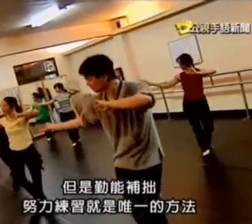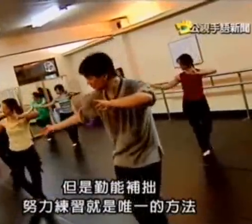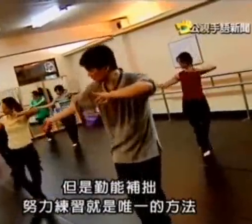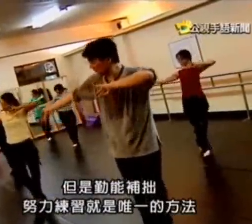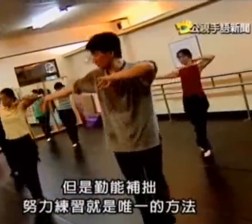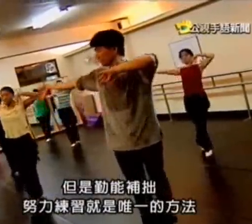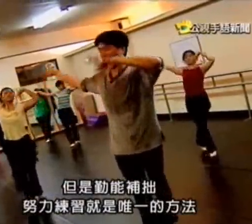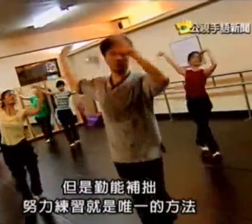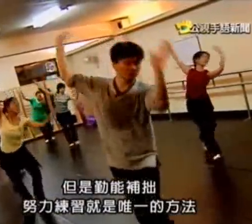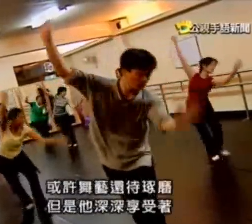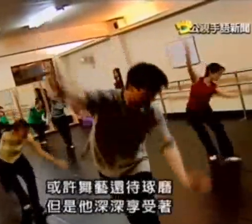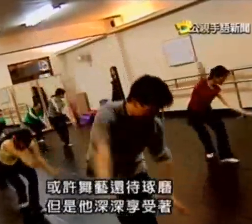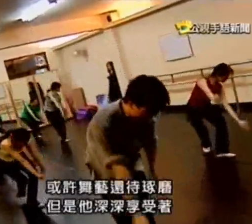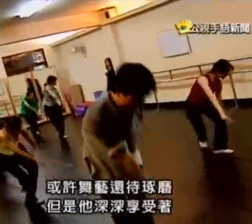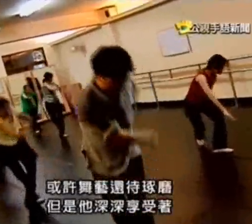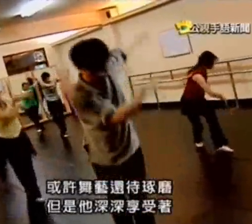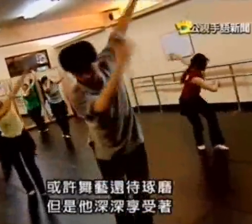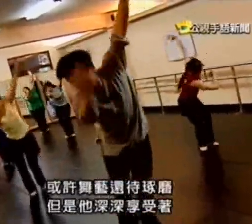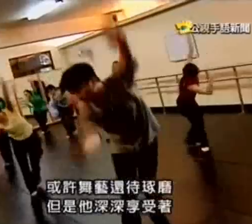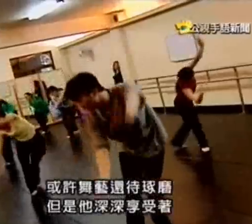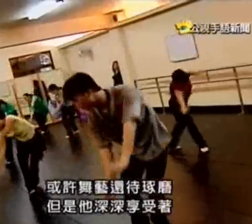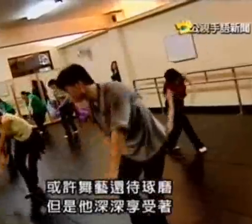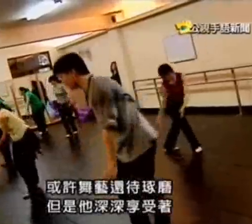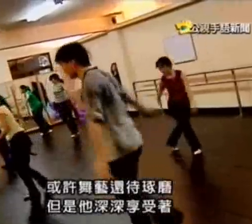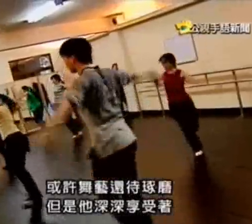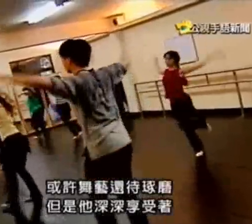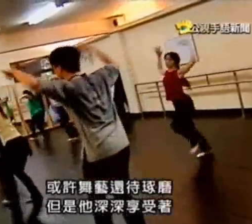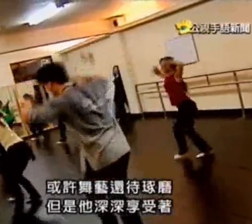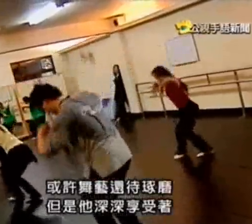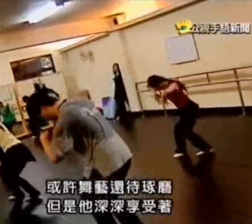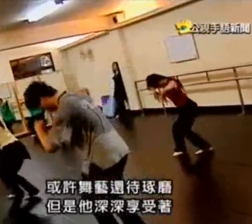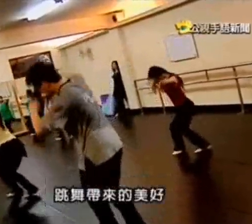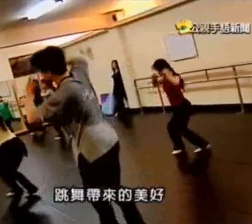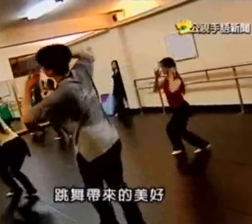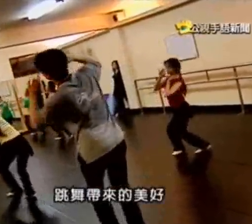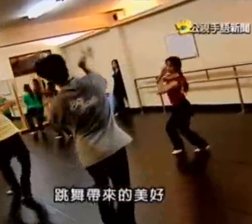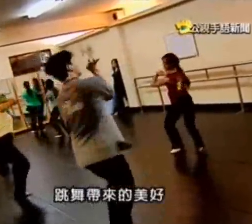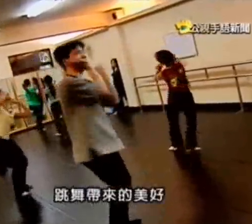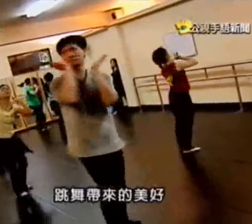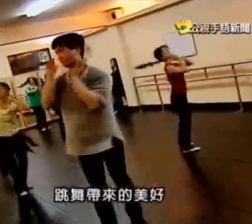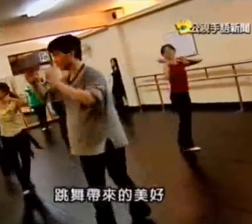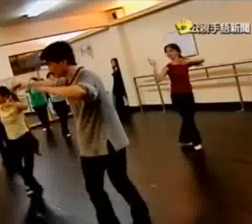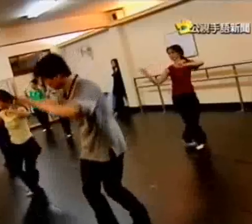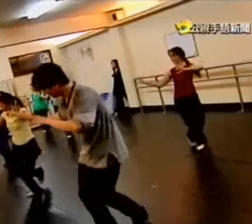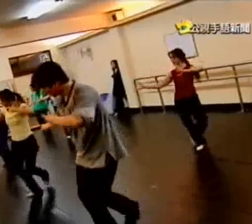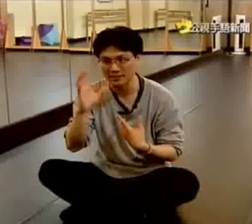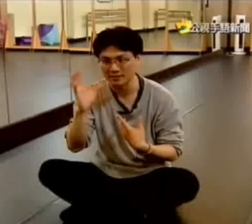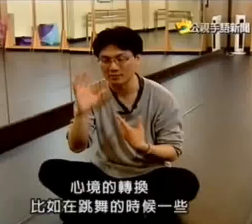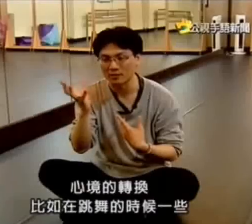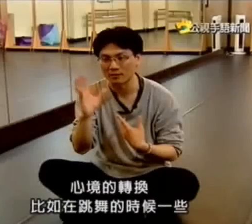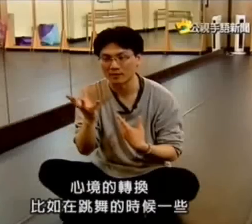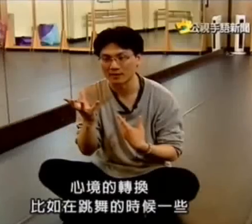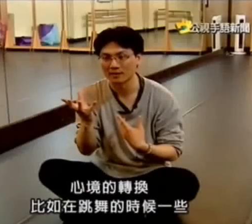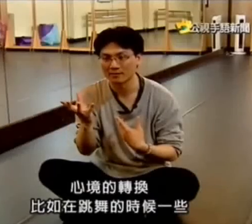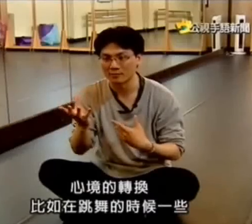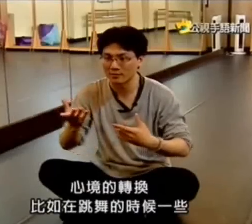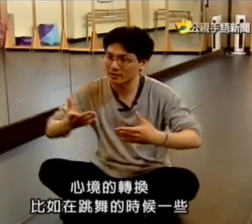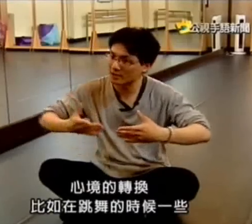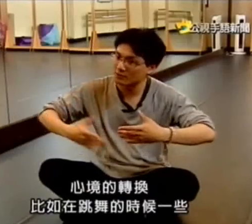唯一的方法。或许武艺还待琢磨，但是他深深享受着跳舞带来的美好。 从心境的转换，比如说在跳舞